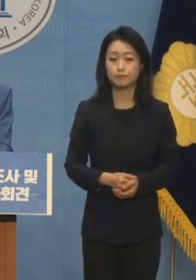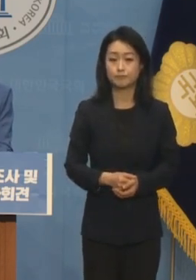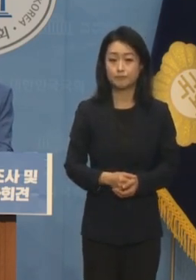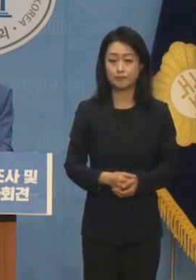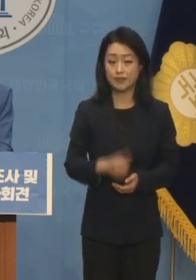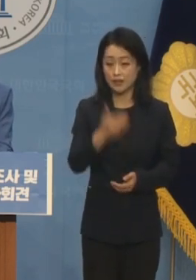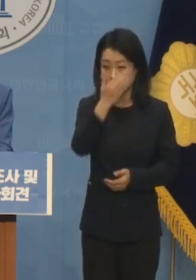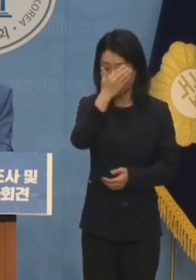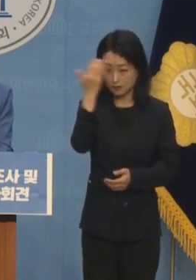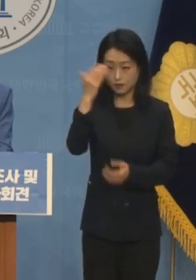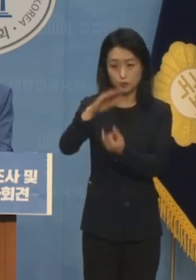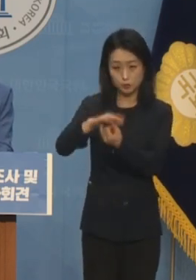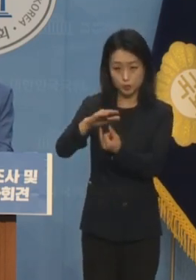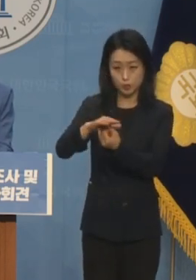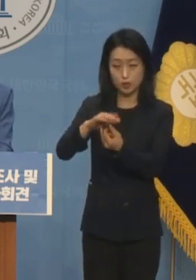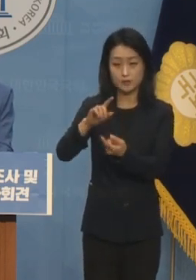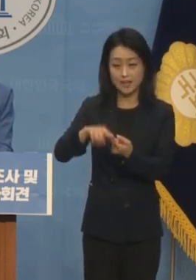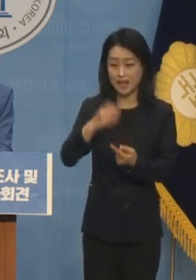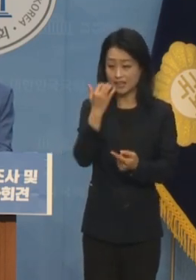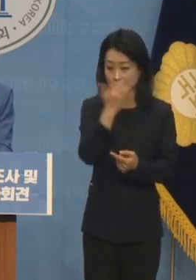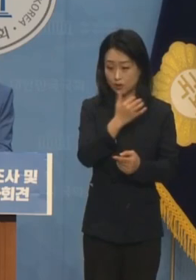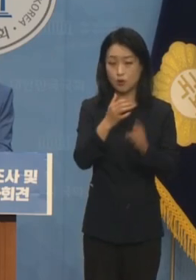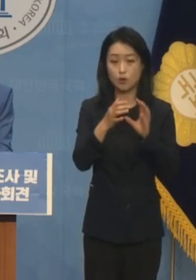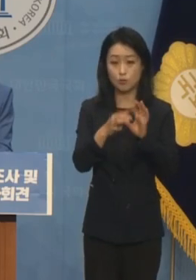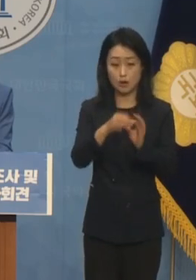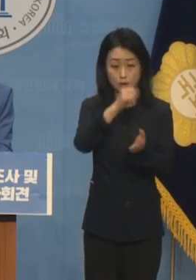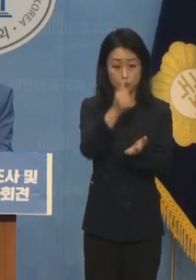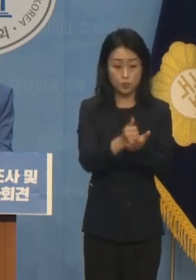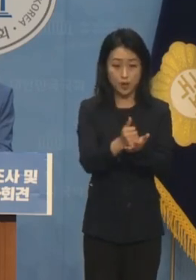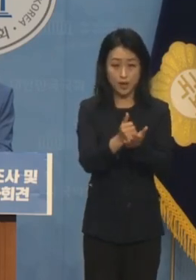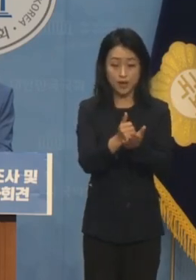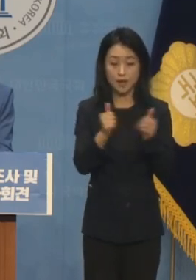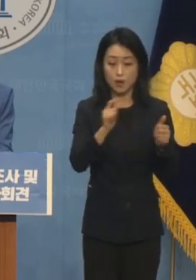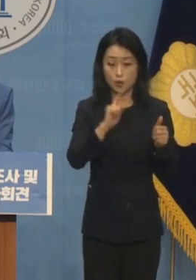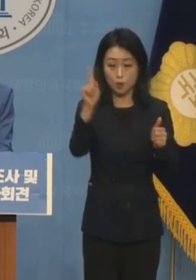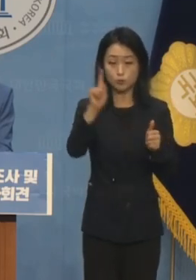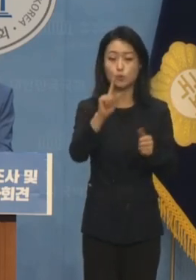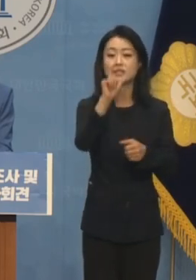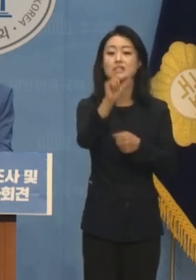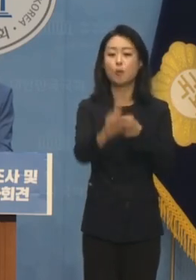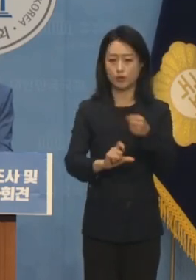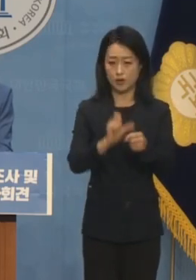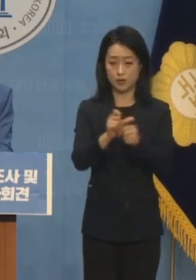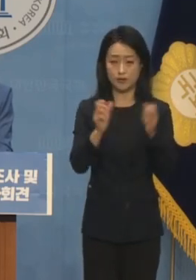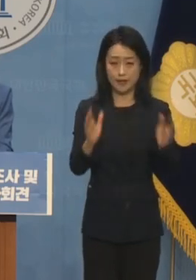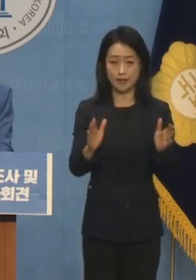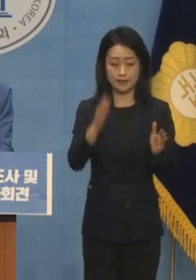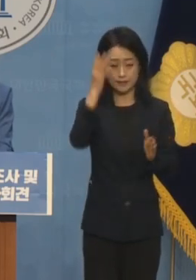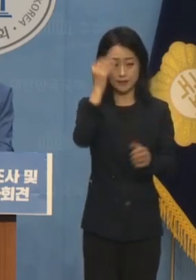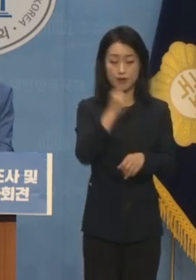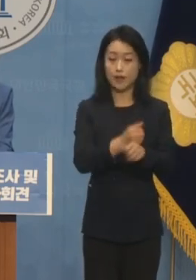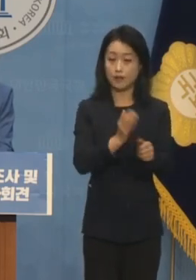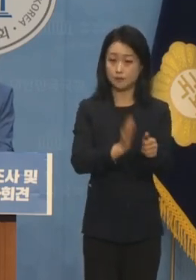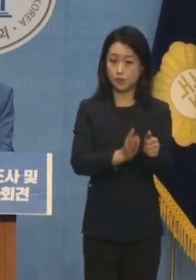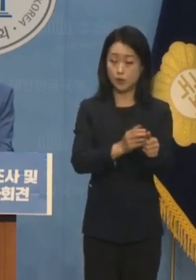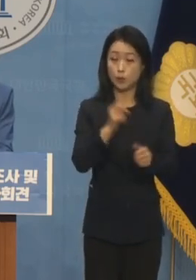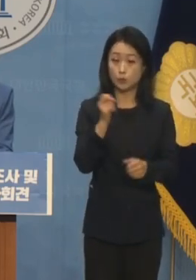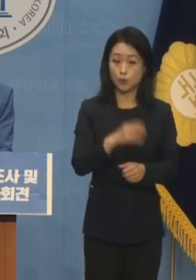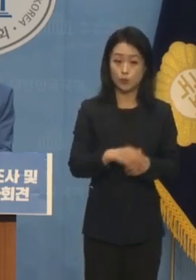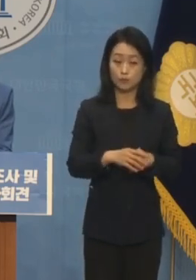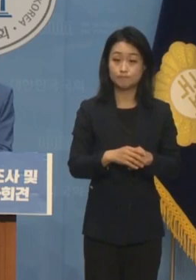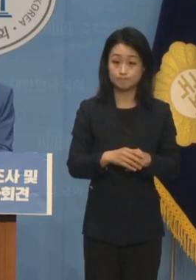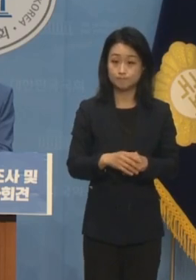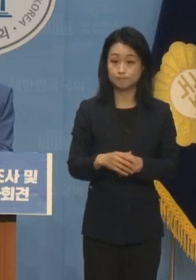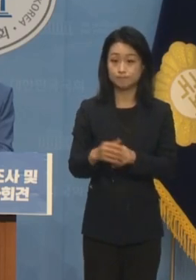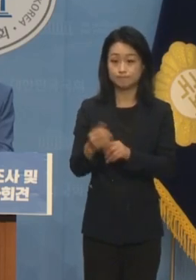아동이나 청소년 대상 성범죄는 공소시효가 15년임을 잊지 마시기 바랍니다. 아무리 성인이